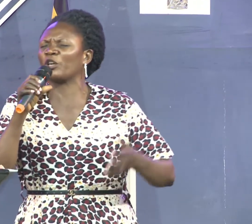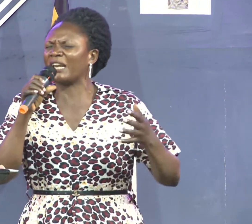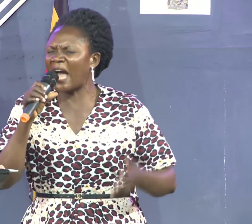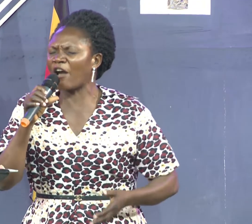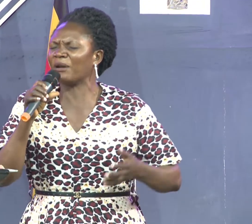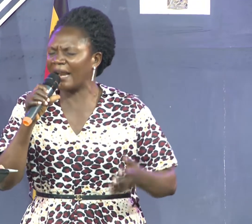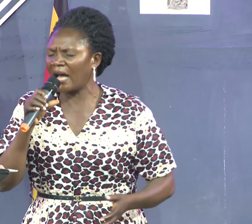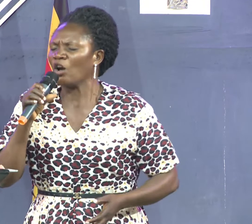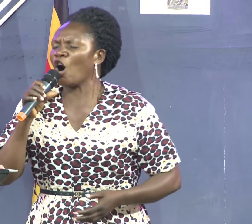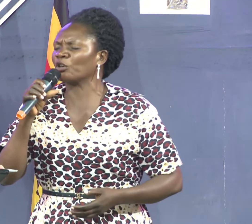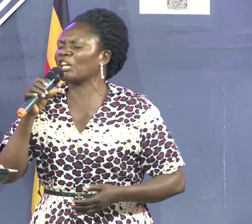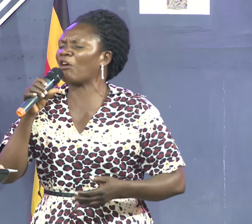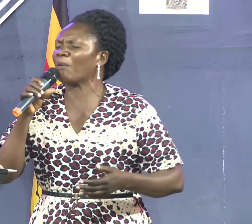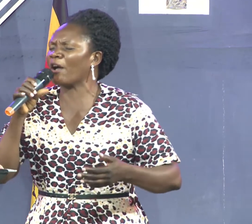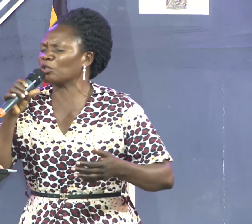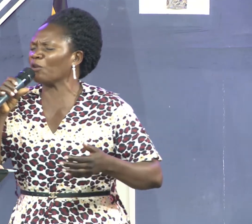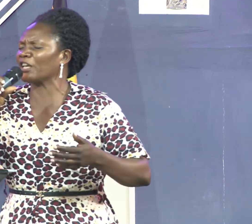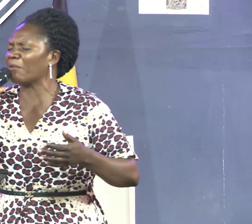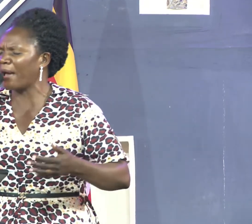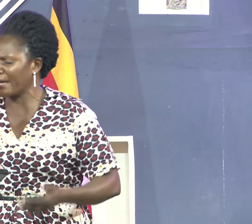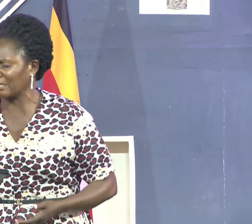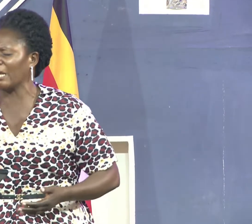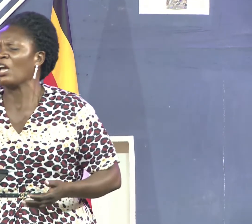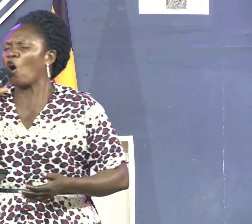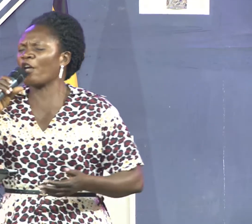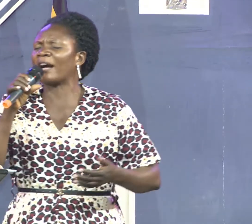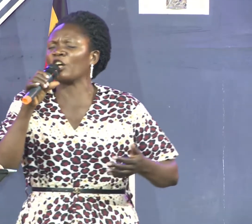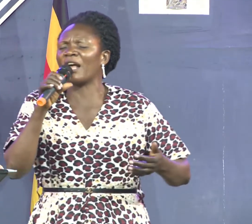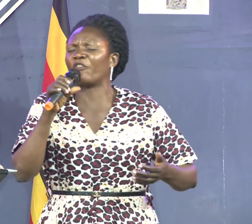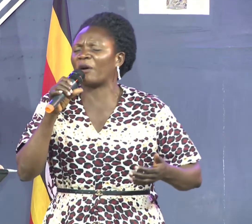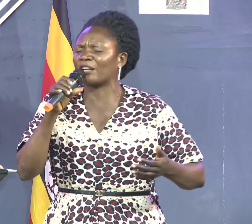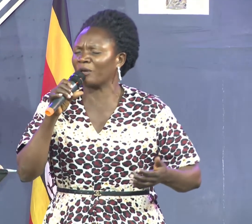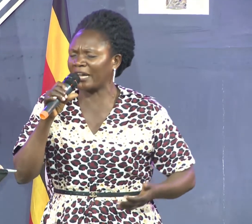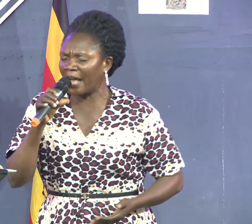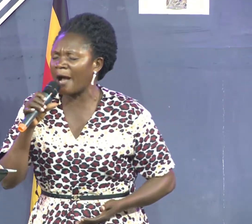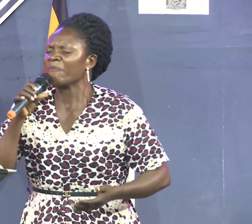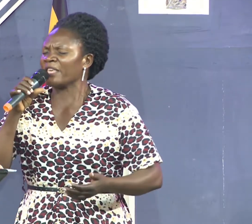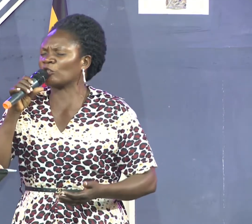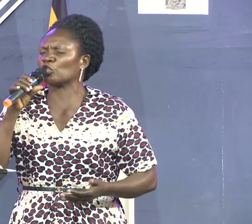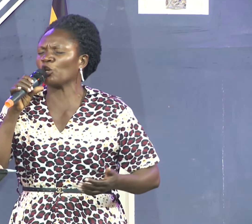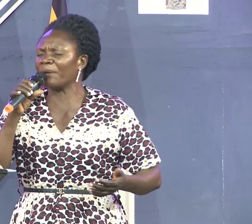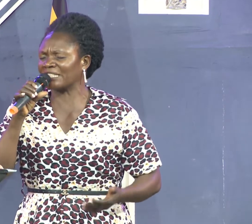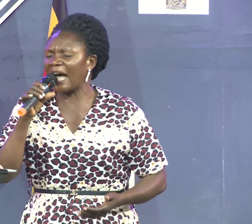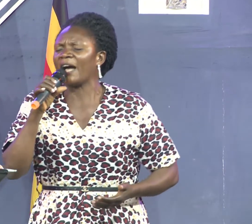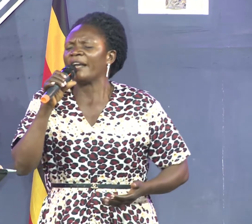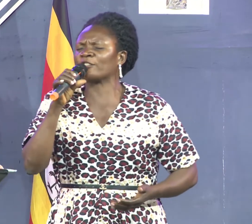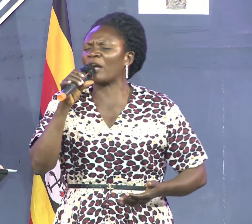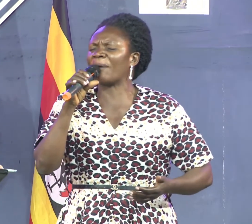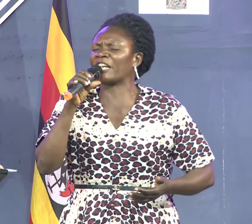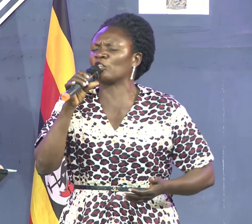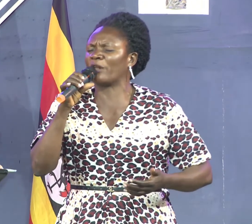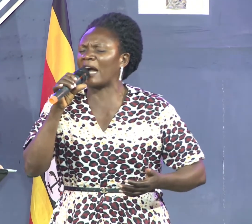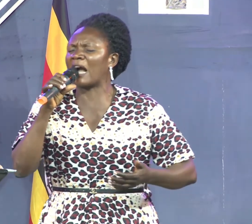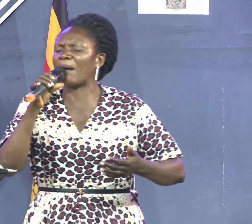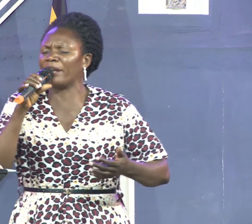duanti tetuina ayo mulala. Okuja komo yo mtukufu ye mubezi. Oyo katonda fegwe ya tulekera. yatusubiza